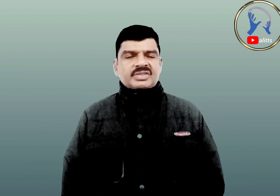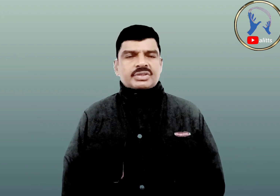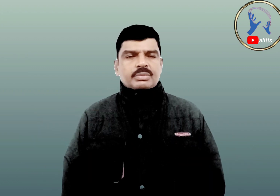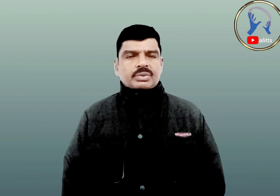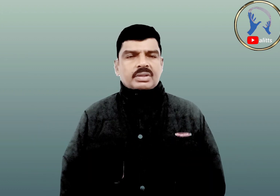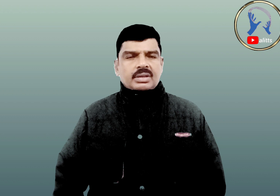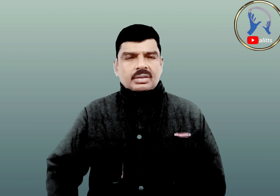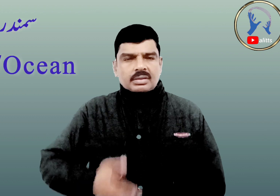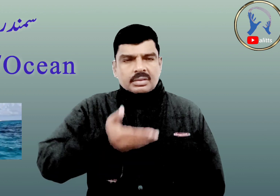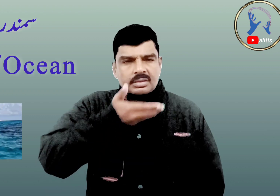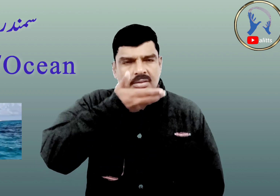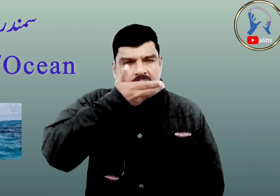समुंदर।